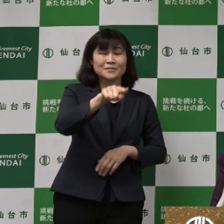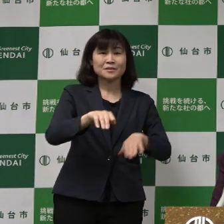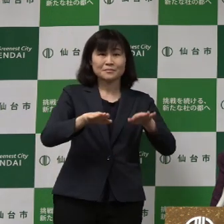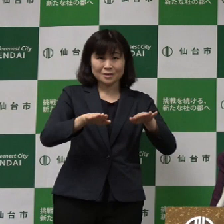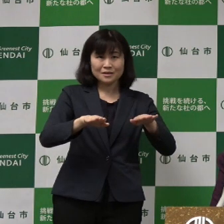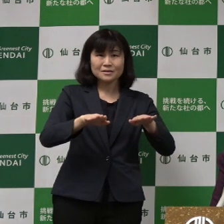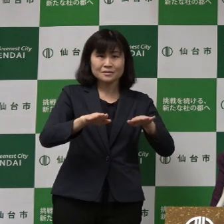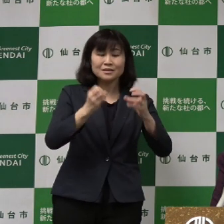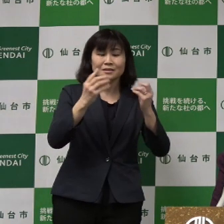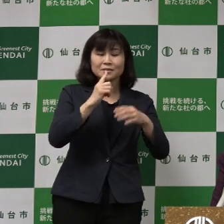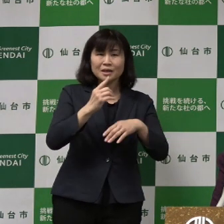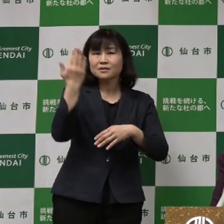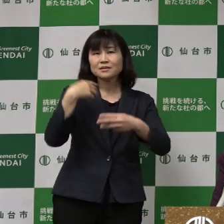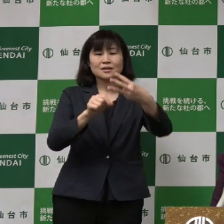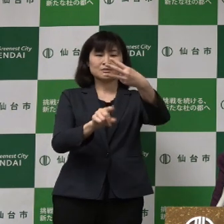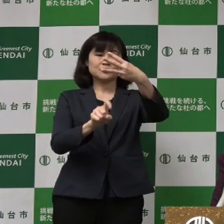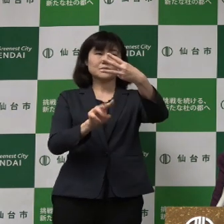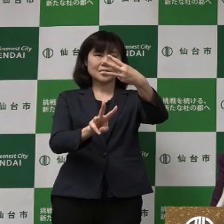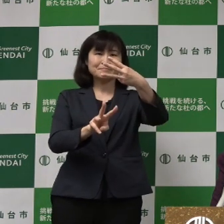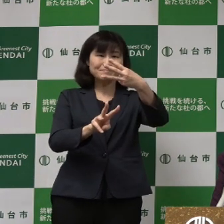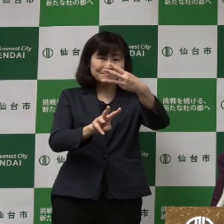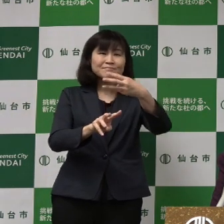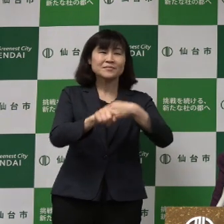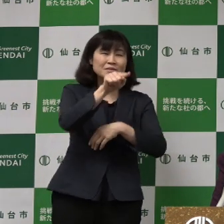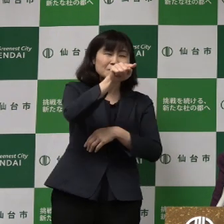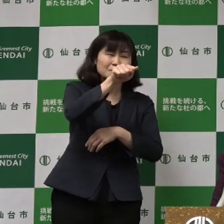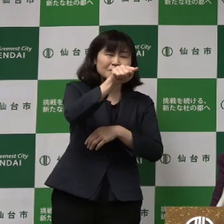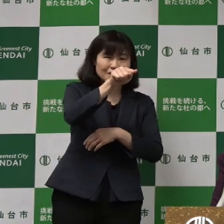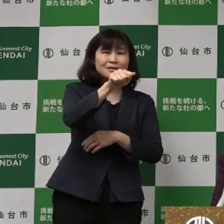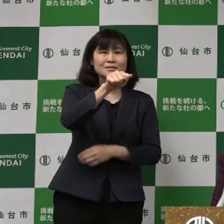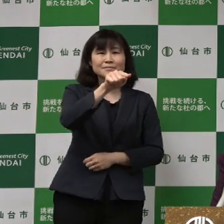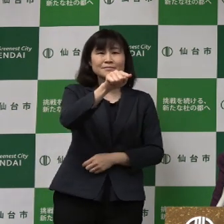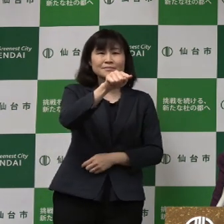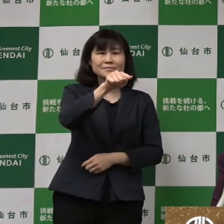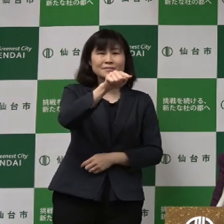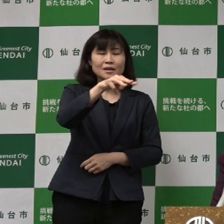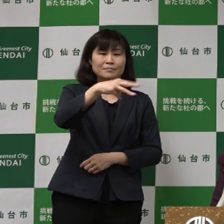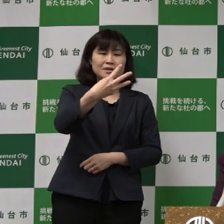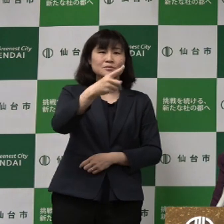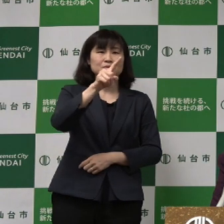の、3月13日現在時点での値ですけれども